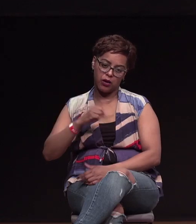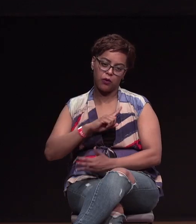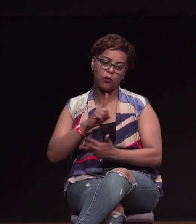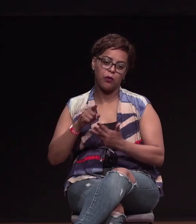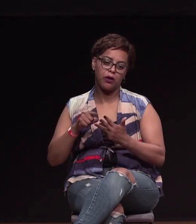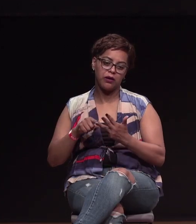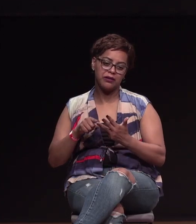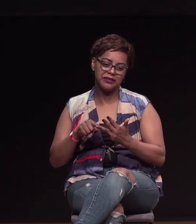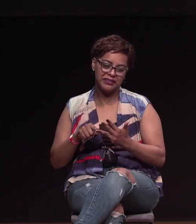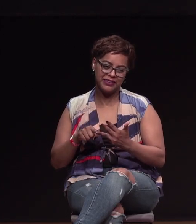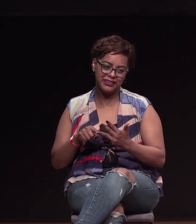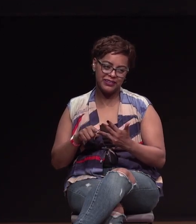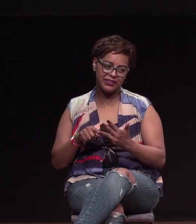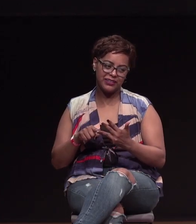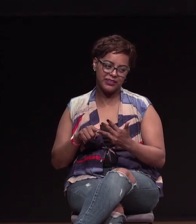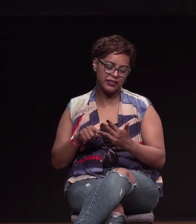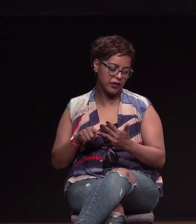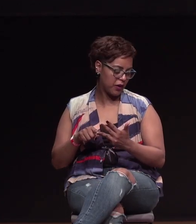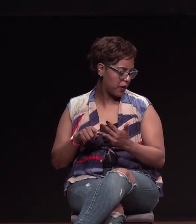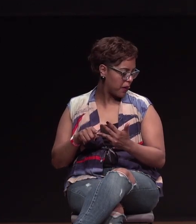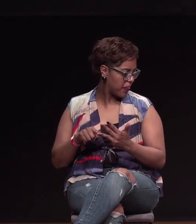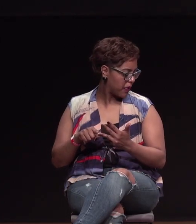Capulana.